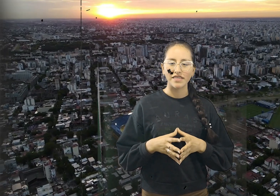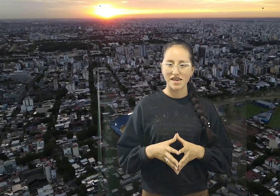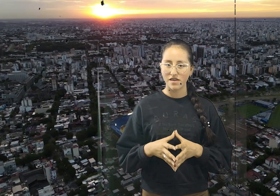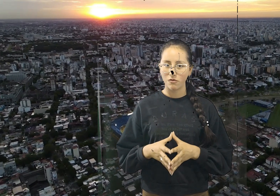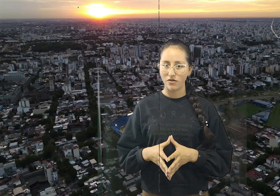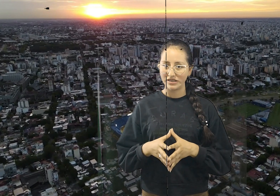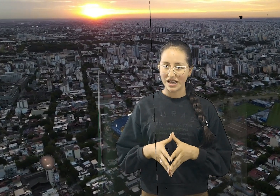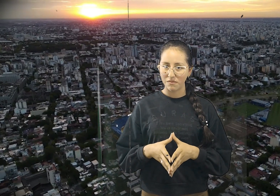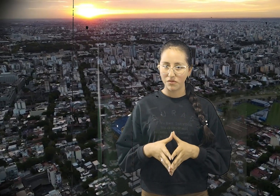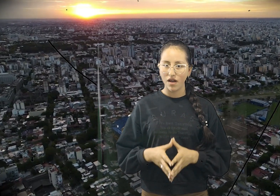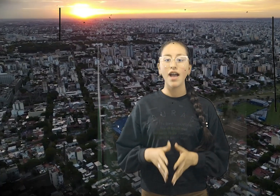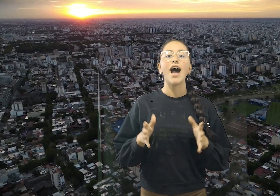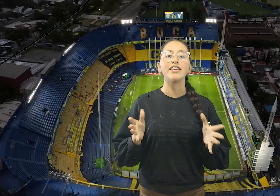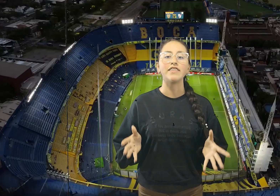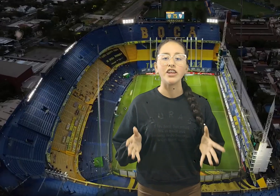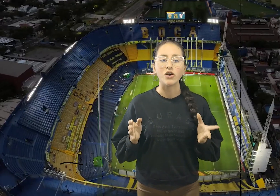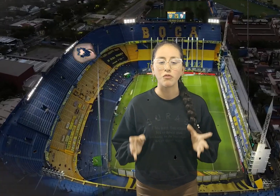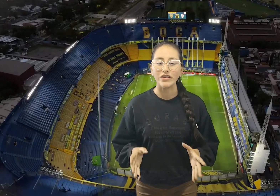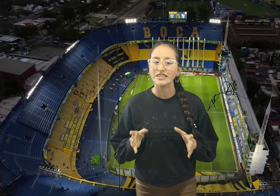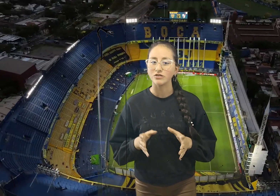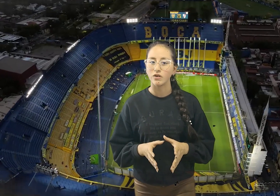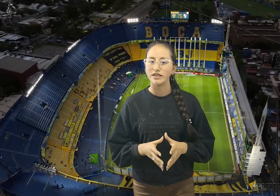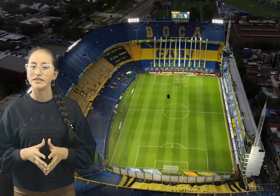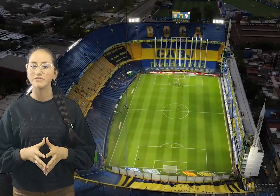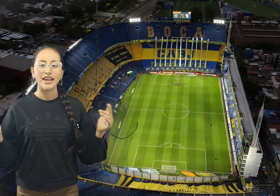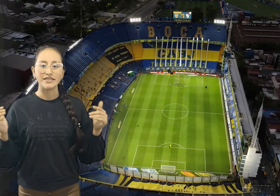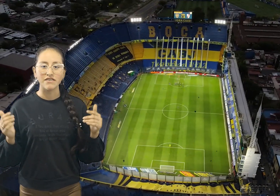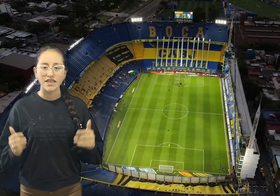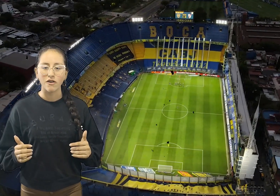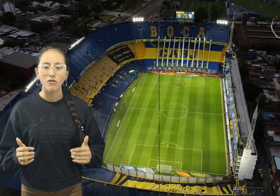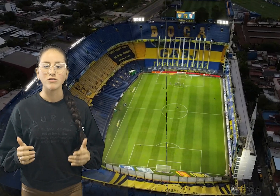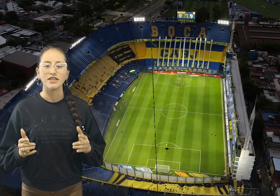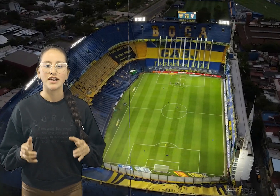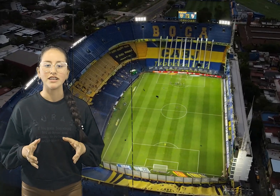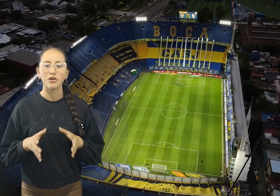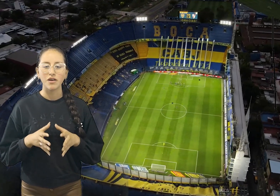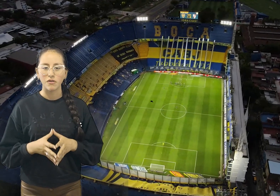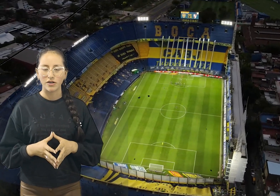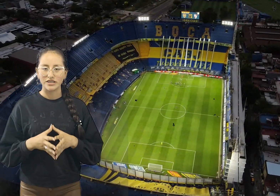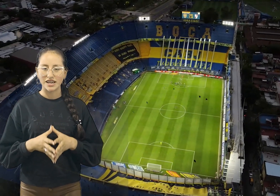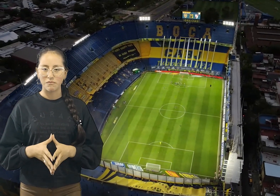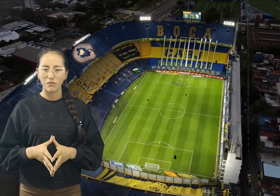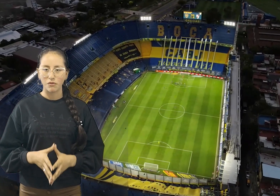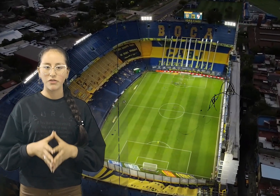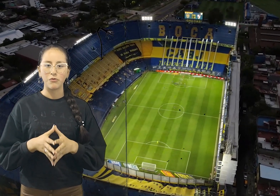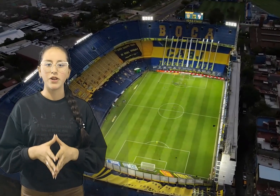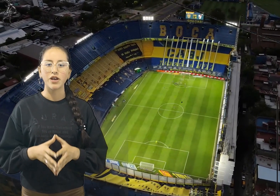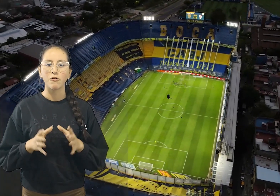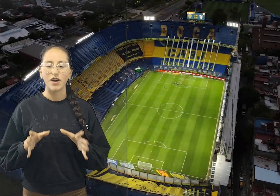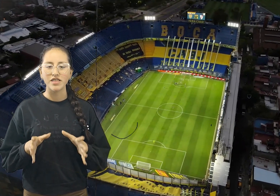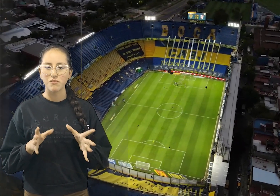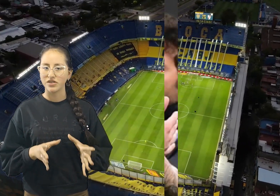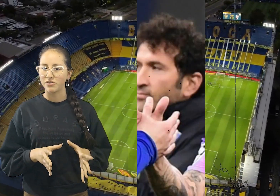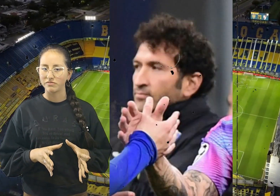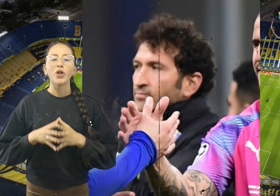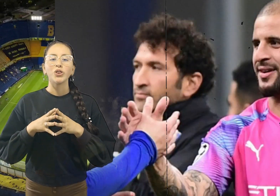importante cantidad de jugadores de campo hayan tenido que ponerse los guantes. En este video conocerás el top de jugadores de campo que tuvieron que